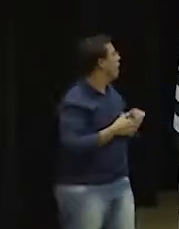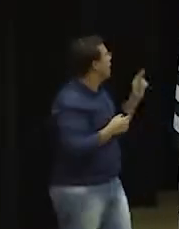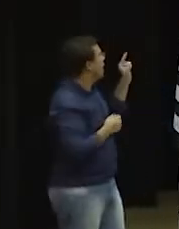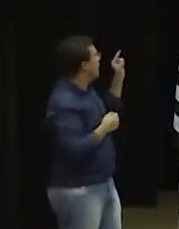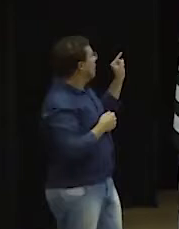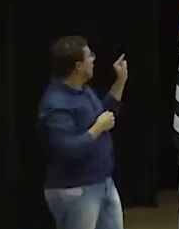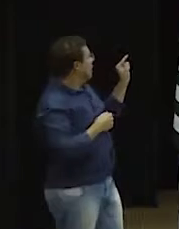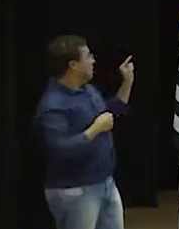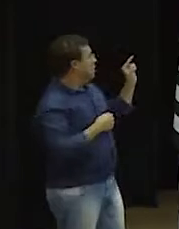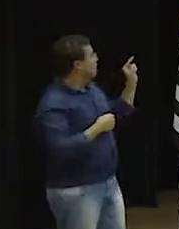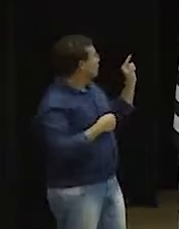coisas opostas?